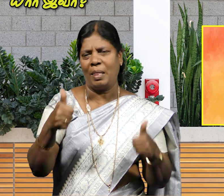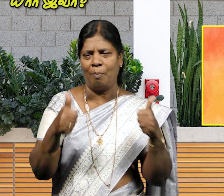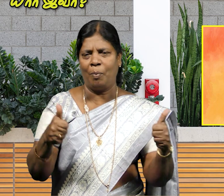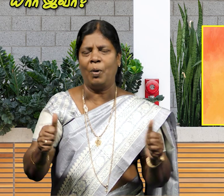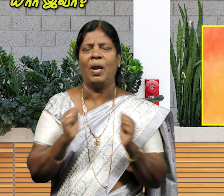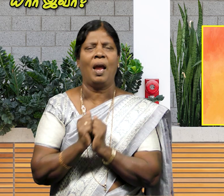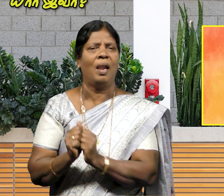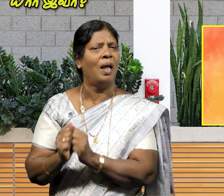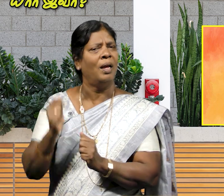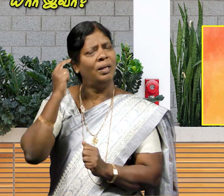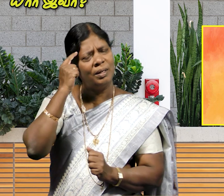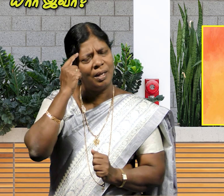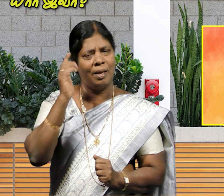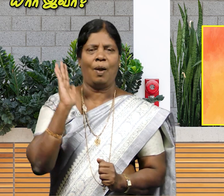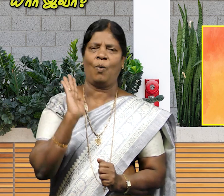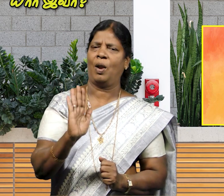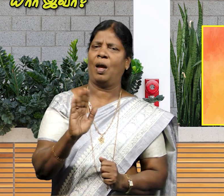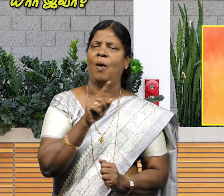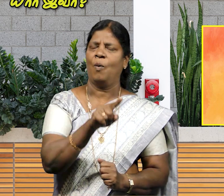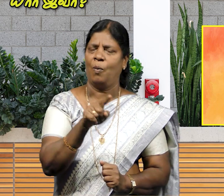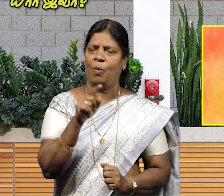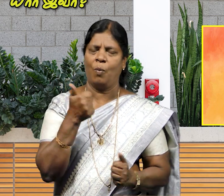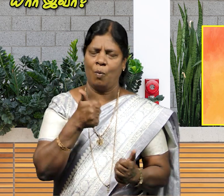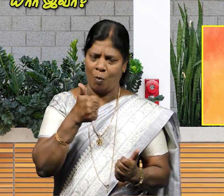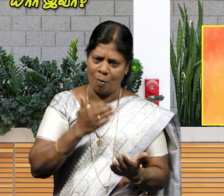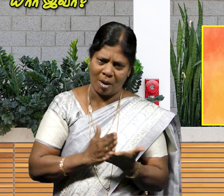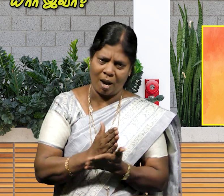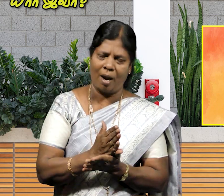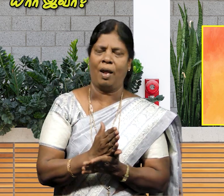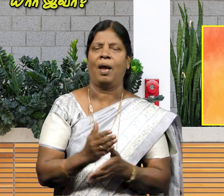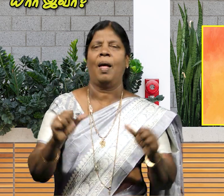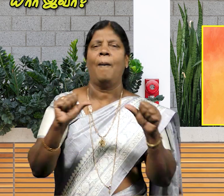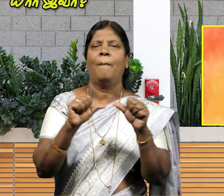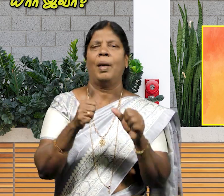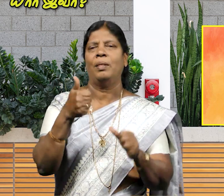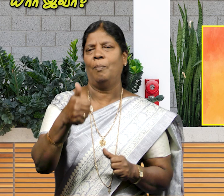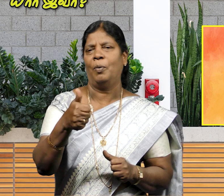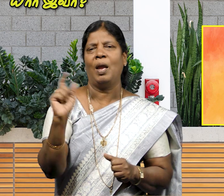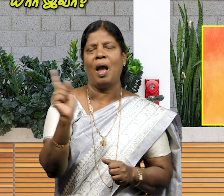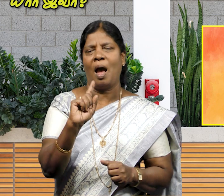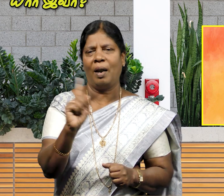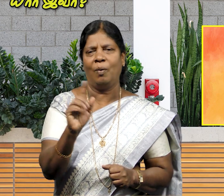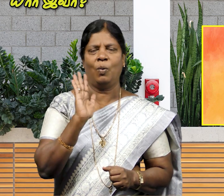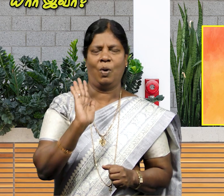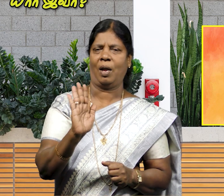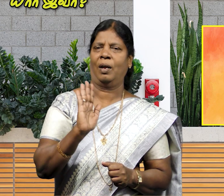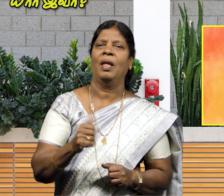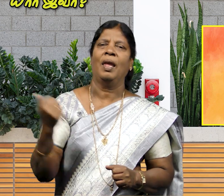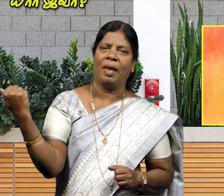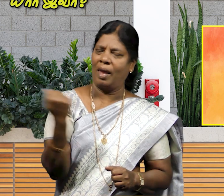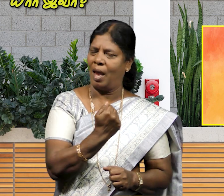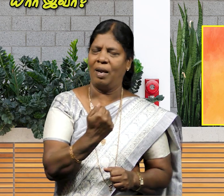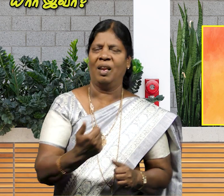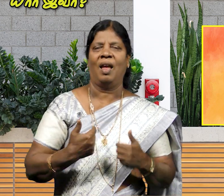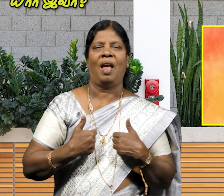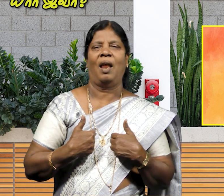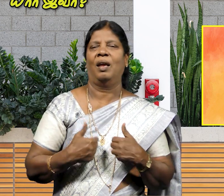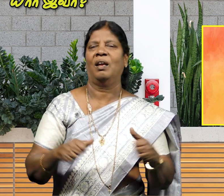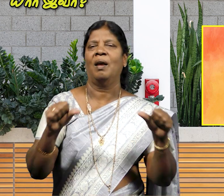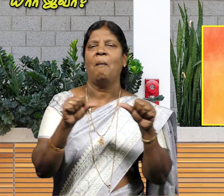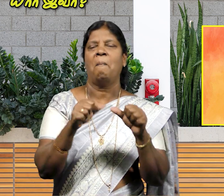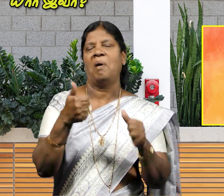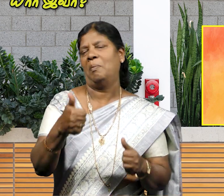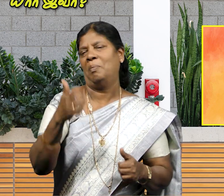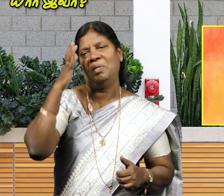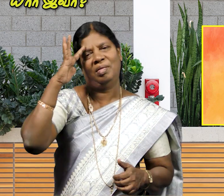மதிப்பு என்ன என்று நாம் சிந்தித்தது உண்டா? உண்மையில் நம்முடைய மதிப்பை அறிந்தவர்கள் யாராவது உண்டா? ஏன்,